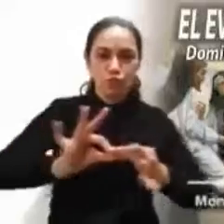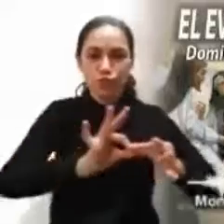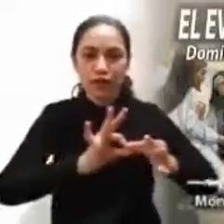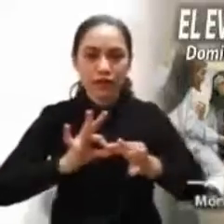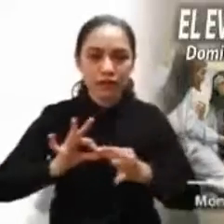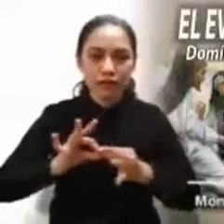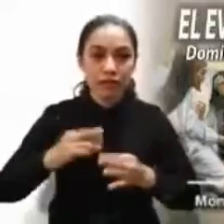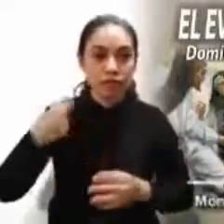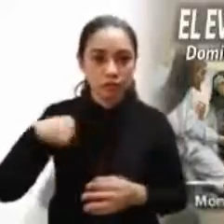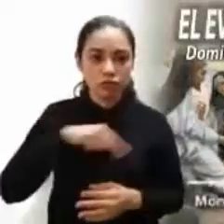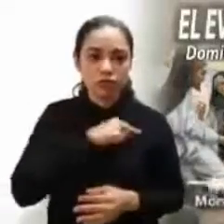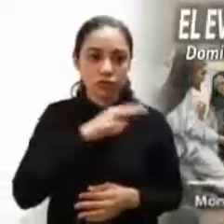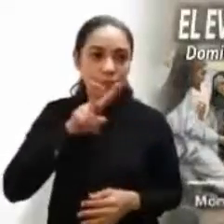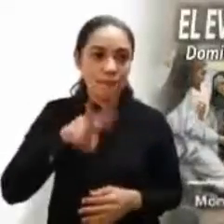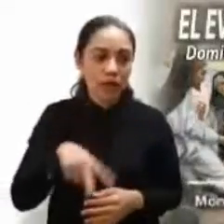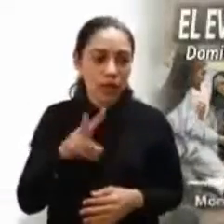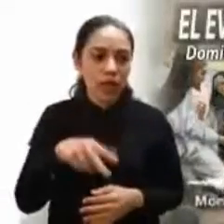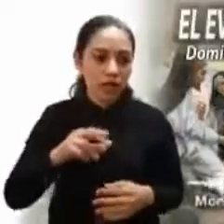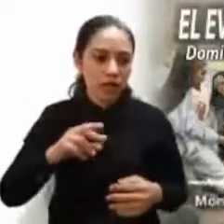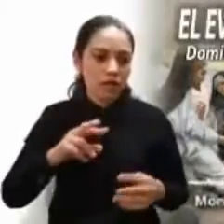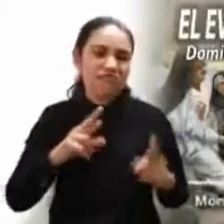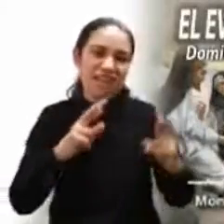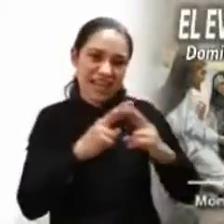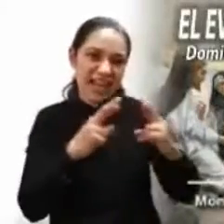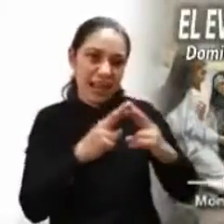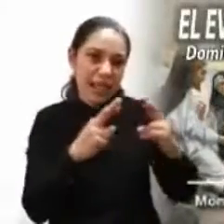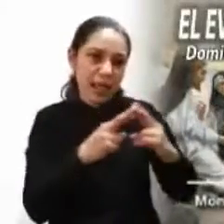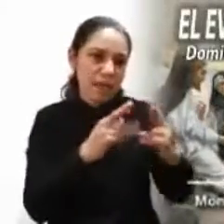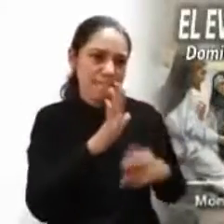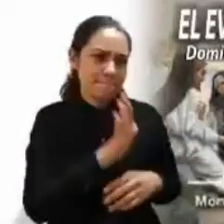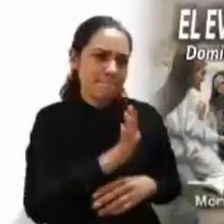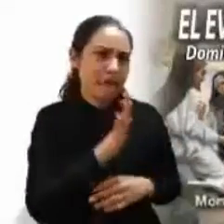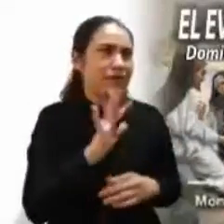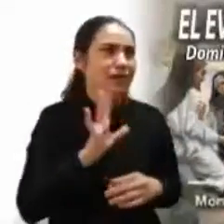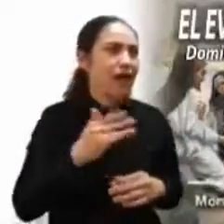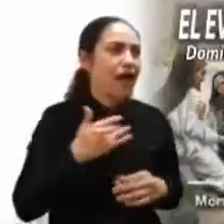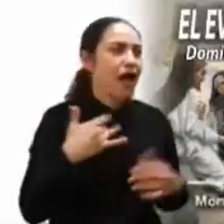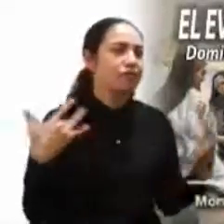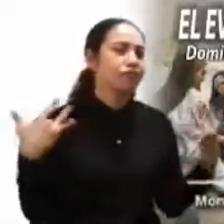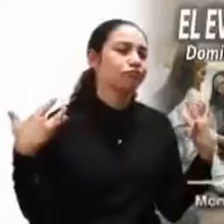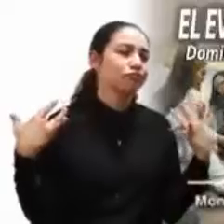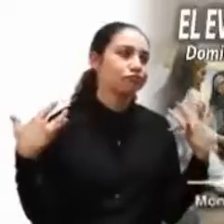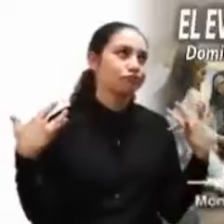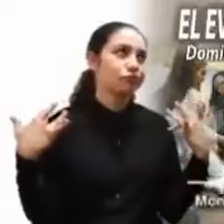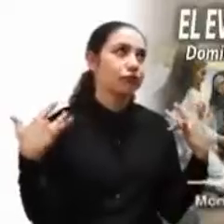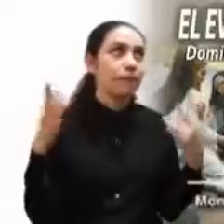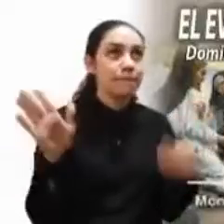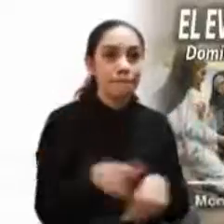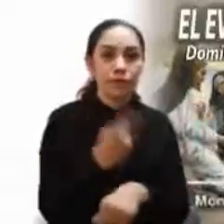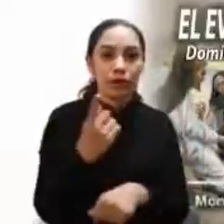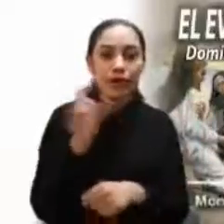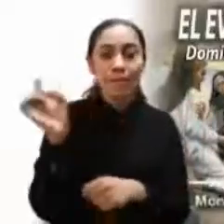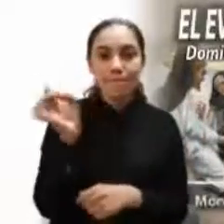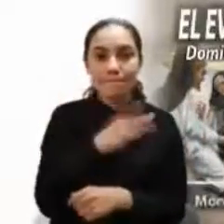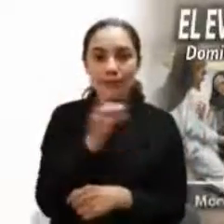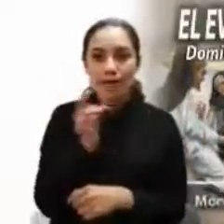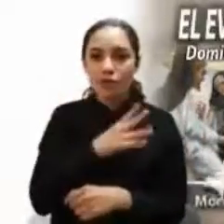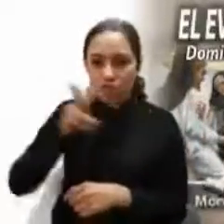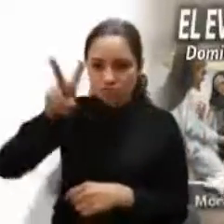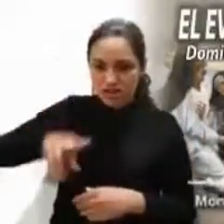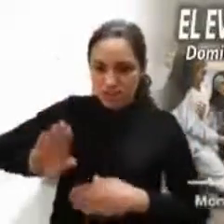a comprometernos de verdad. Muchas personas se escandalizan y se alejan de Dios al